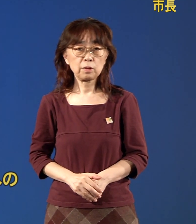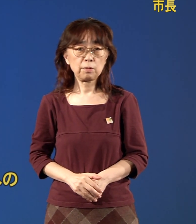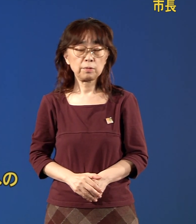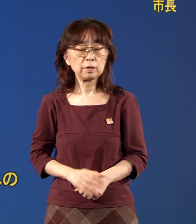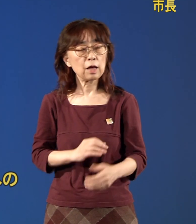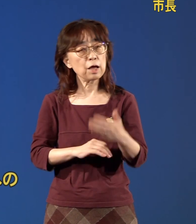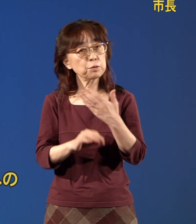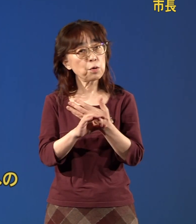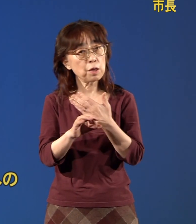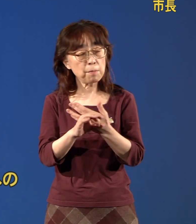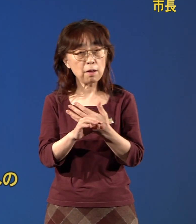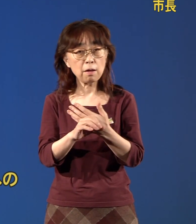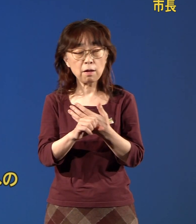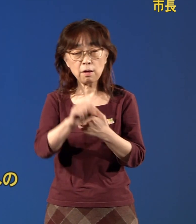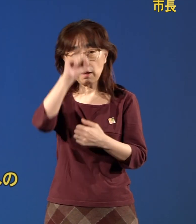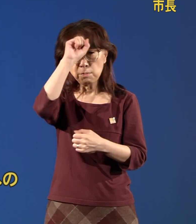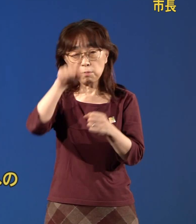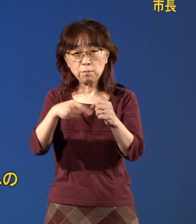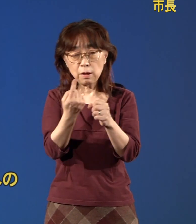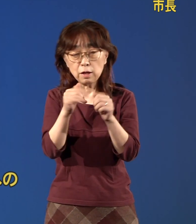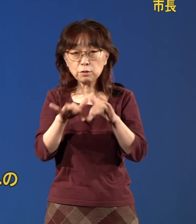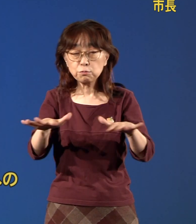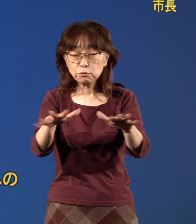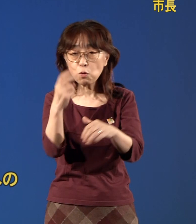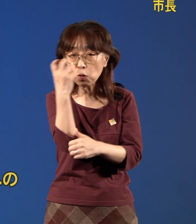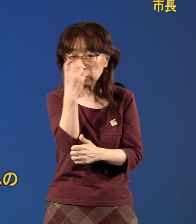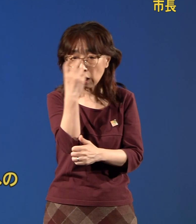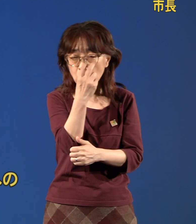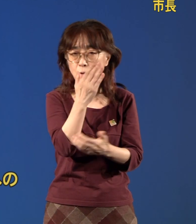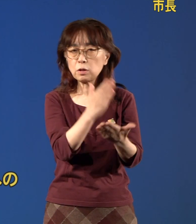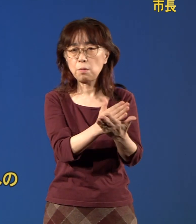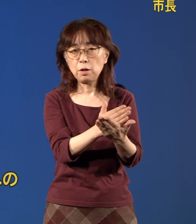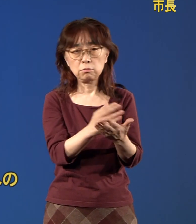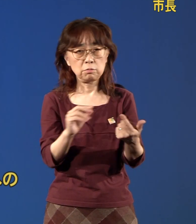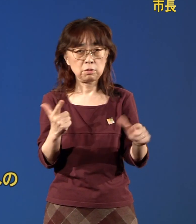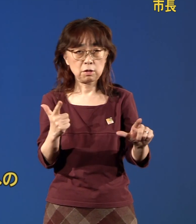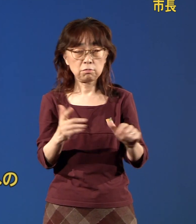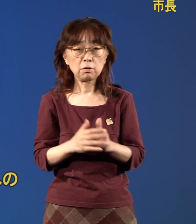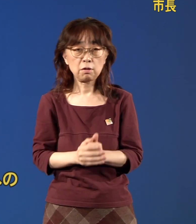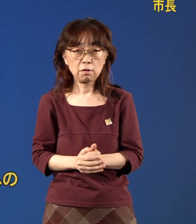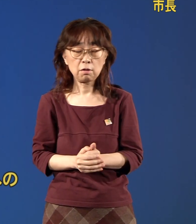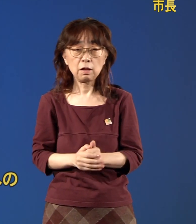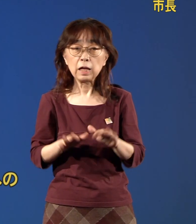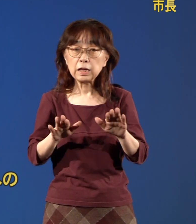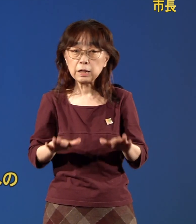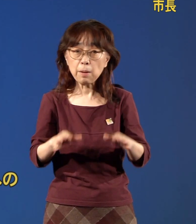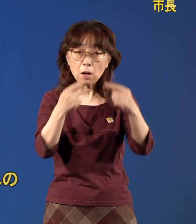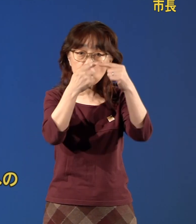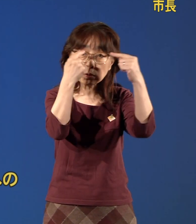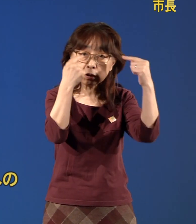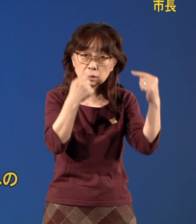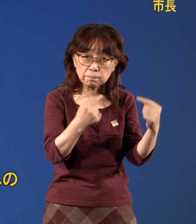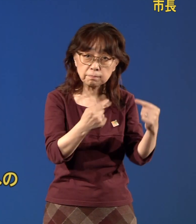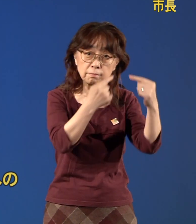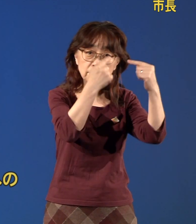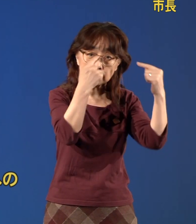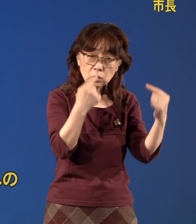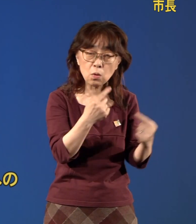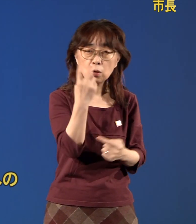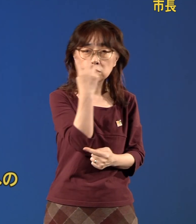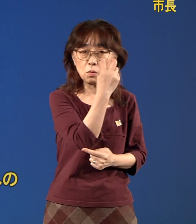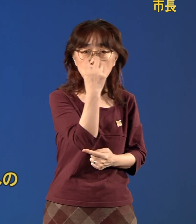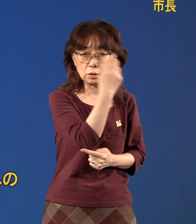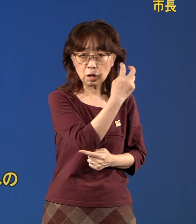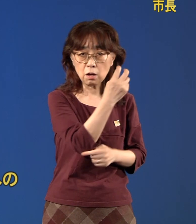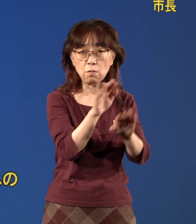例えばその疫学調査というものをやめるということではなくて、今個人の調査というのは当然するわけであり